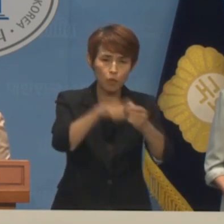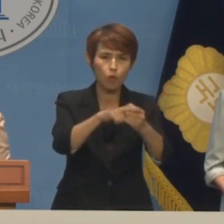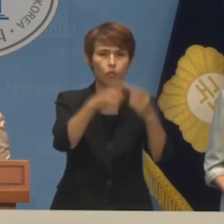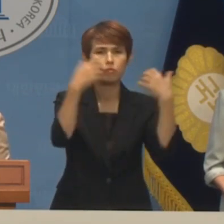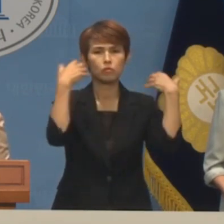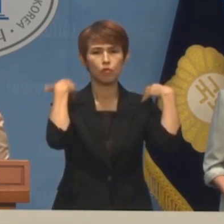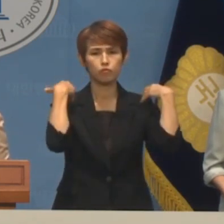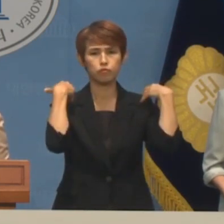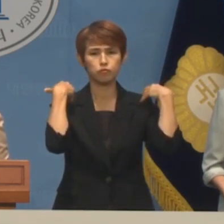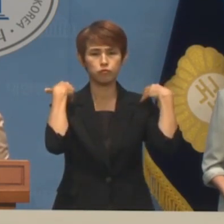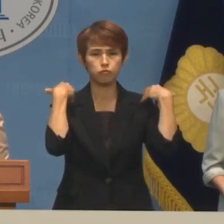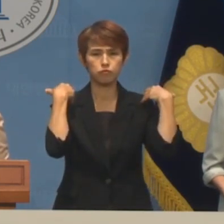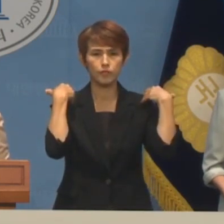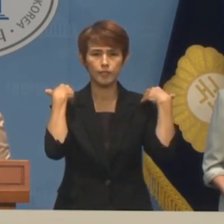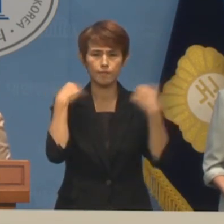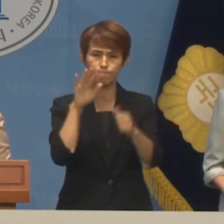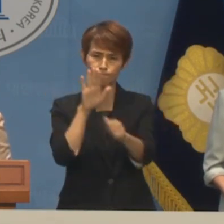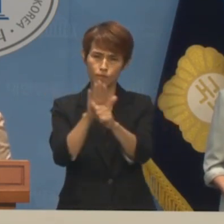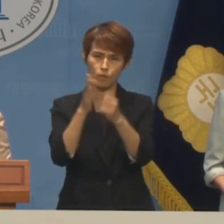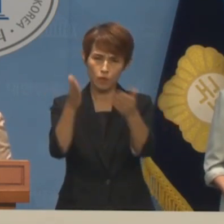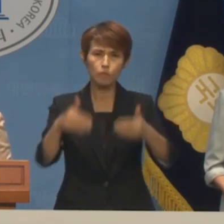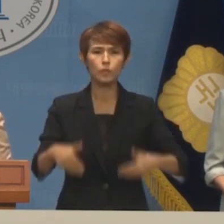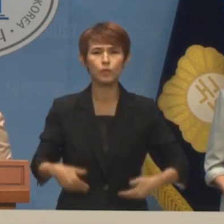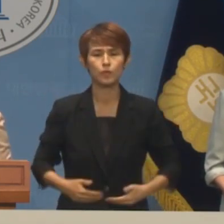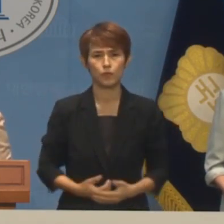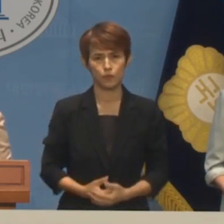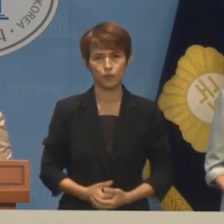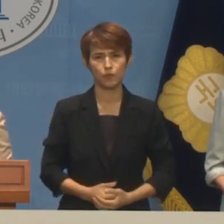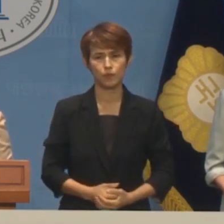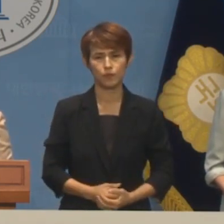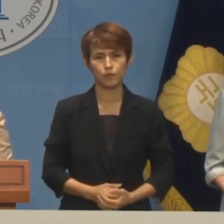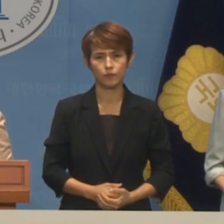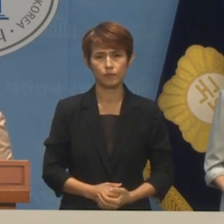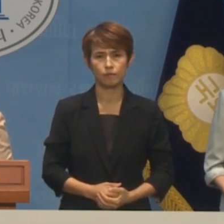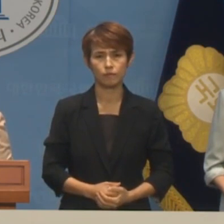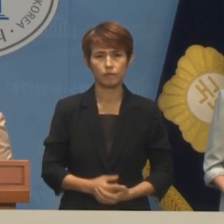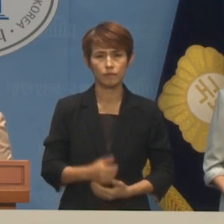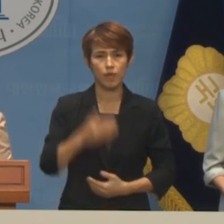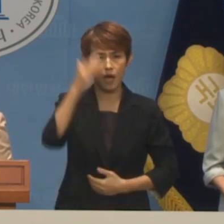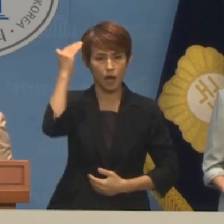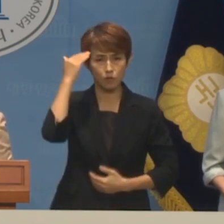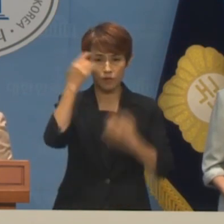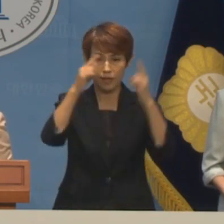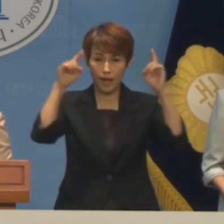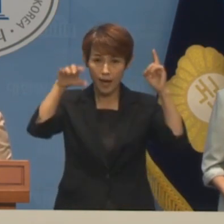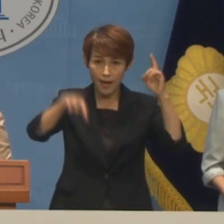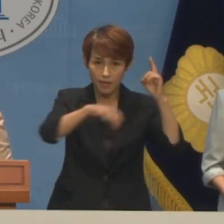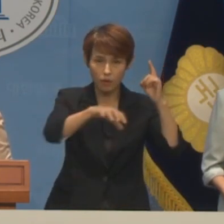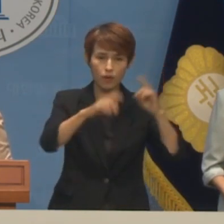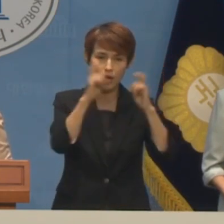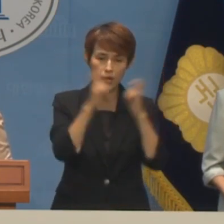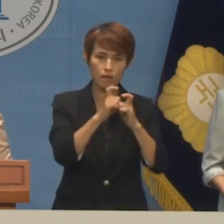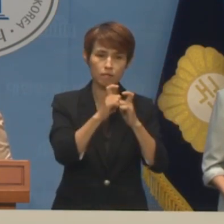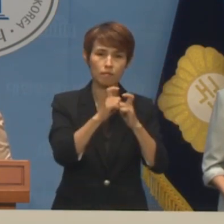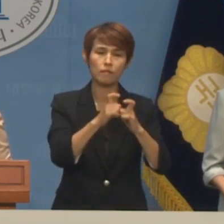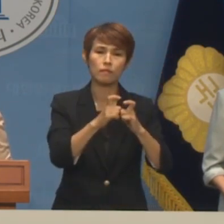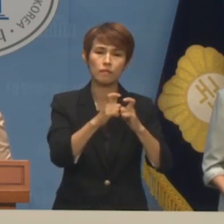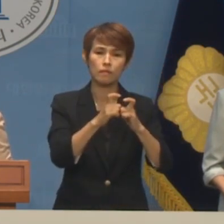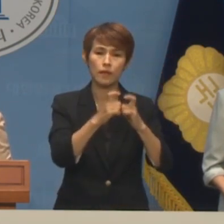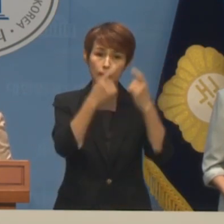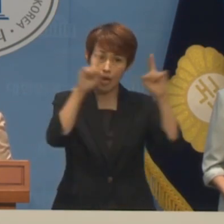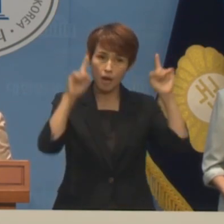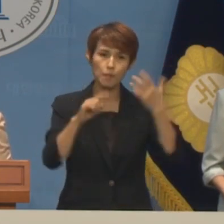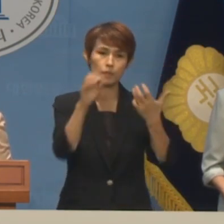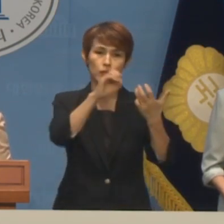각오와 획기적인 지원이 필요한 때입니다. 우리나라 전체 대학 중 사립대 비중이 80%에